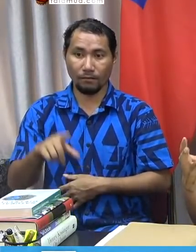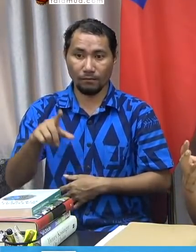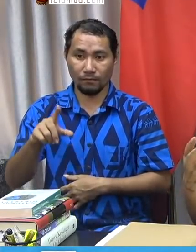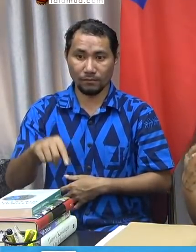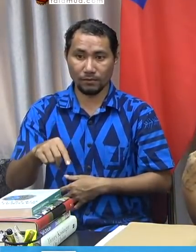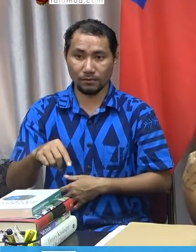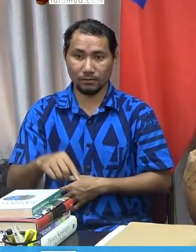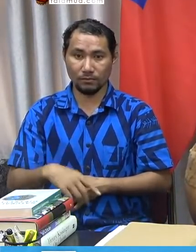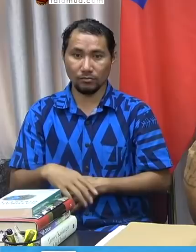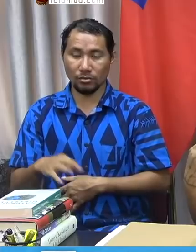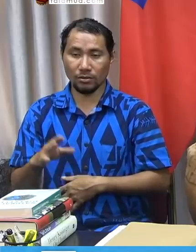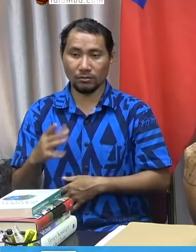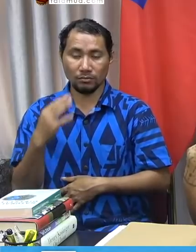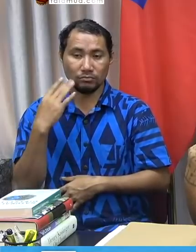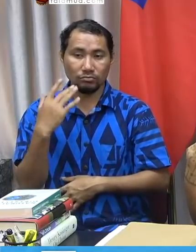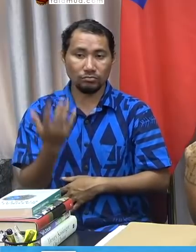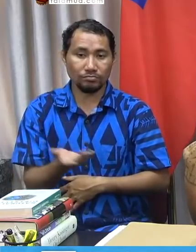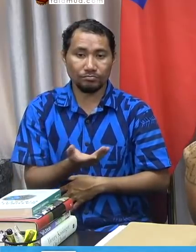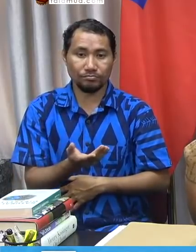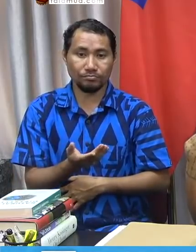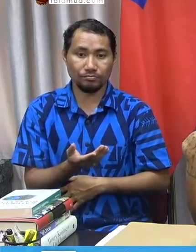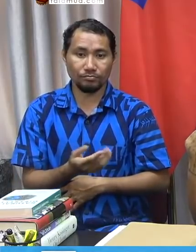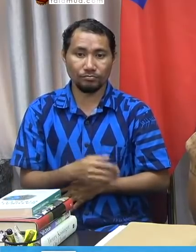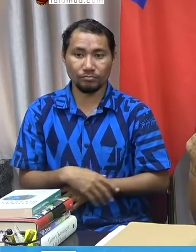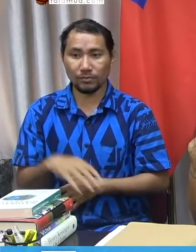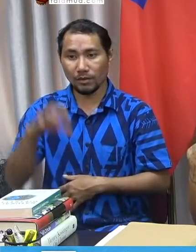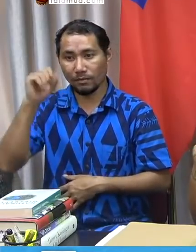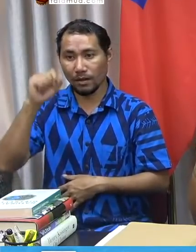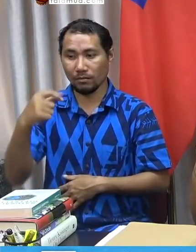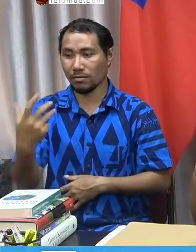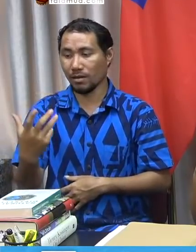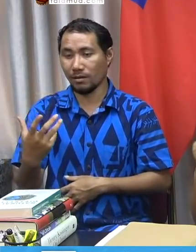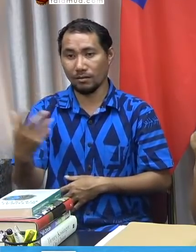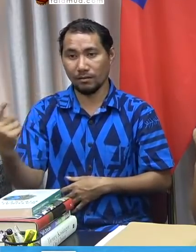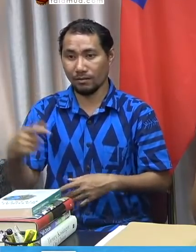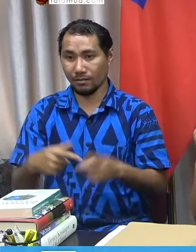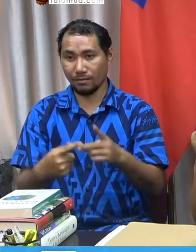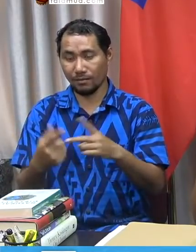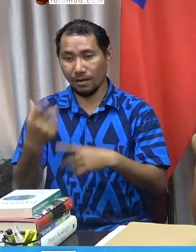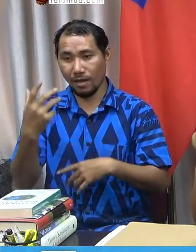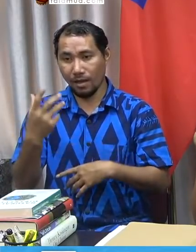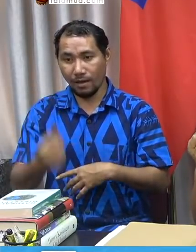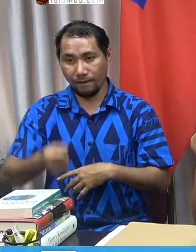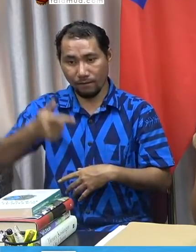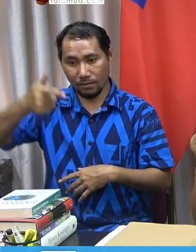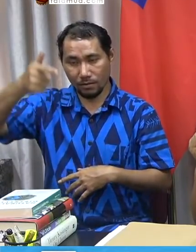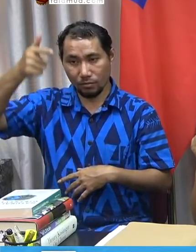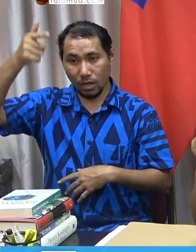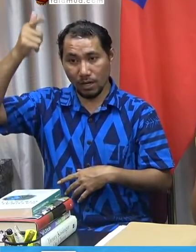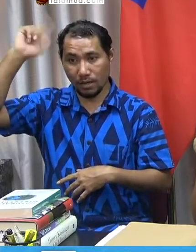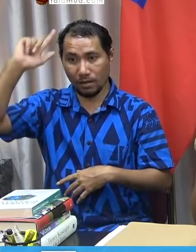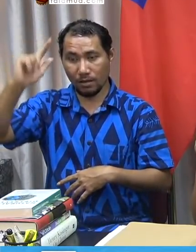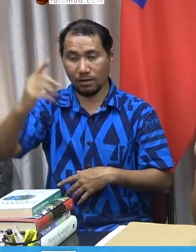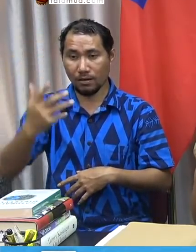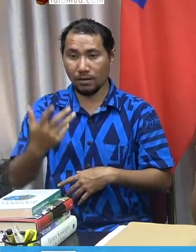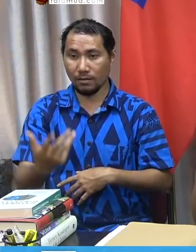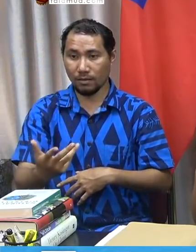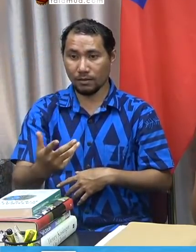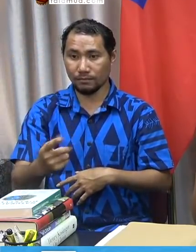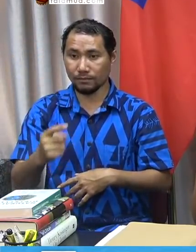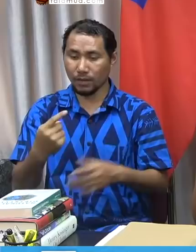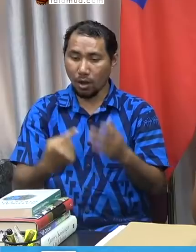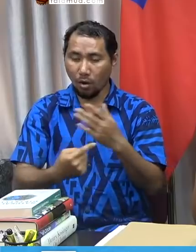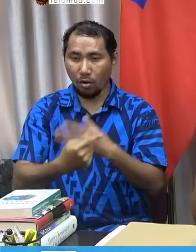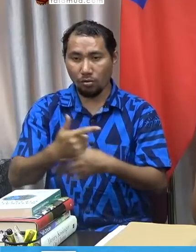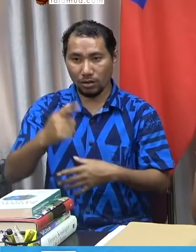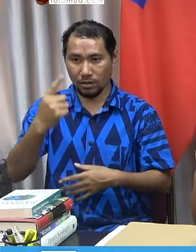a ia po le te le lopo manatu o la iei le pule. Tasi ale whawai o le pule, so se vai ngol malo o tū la